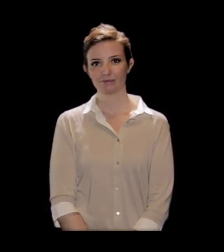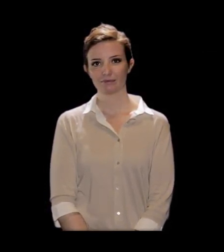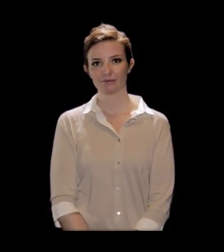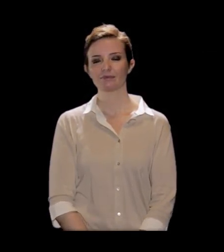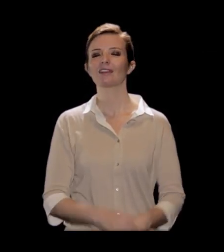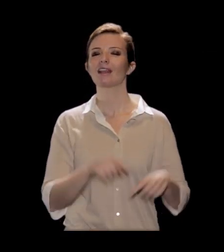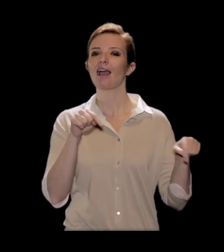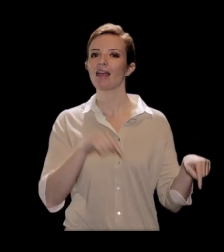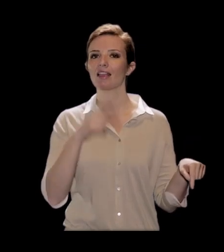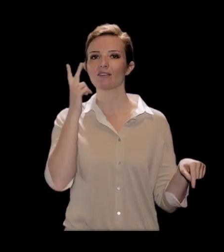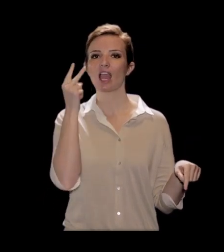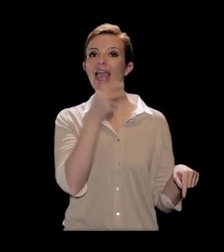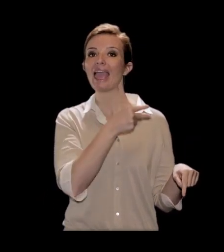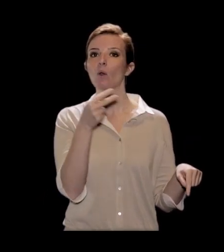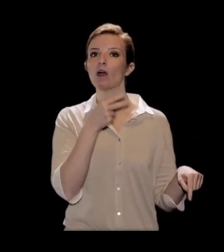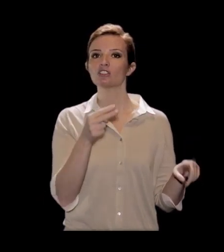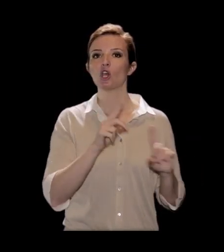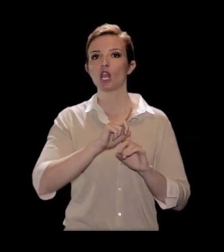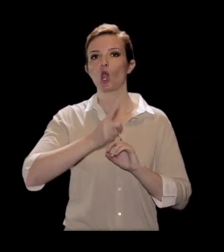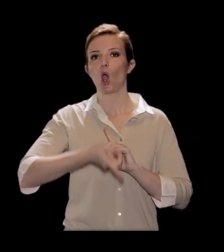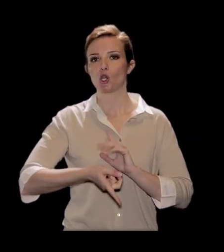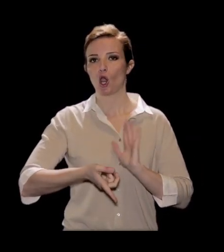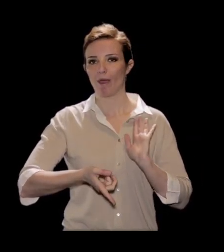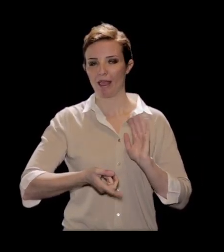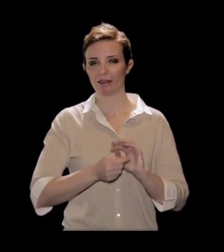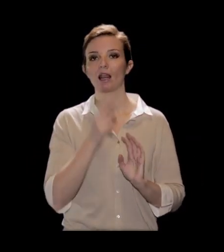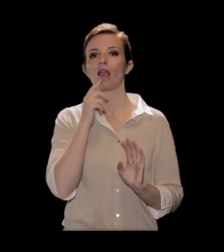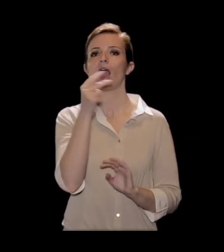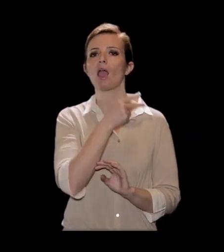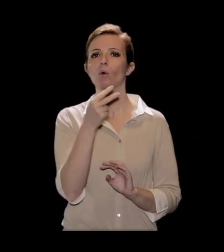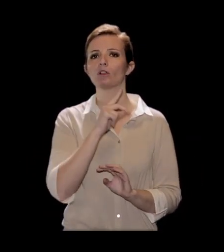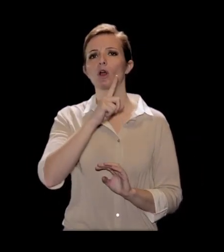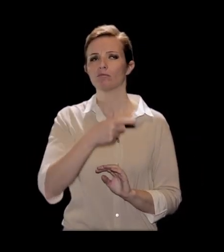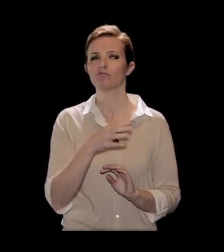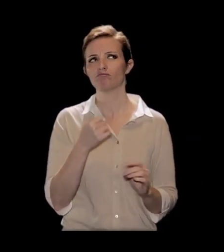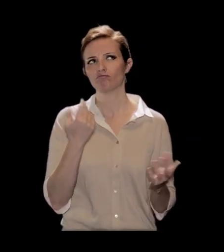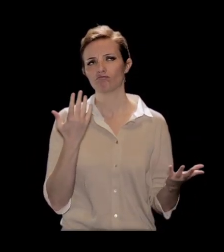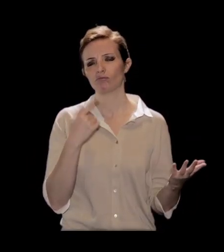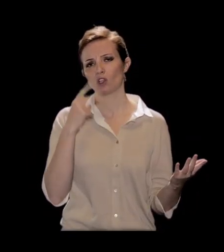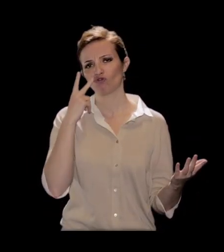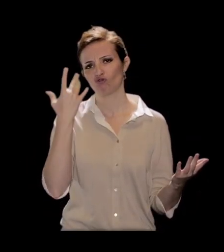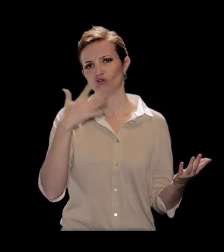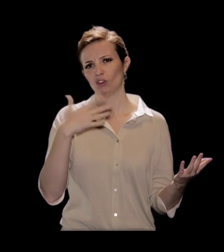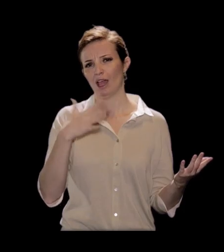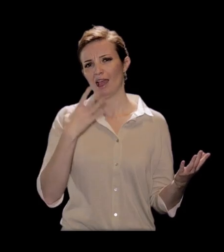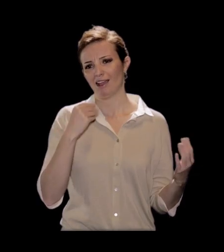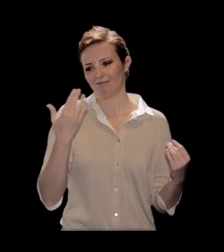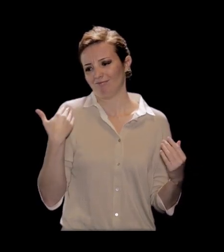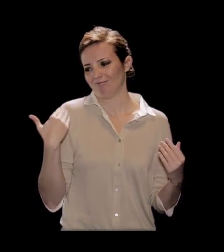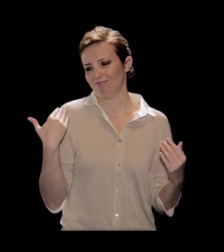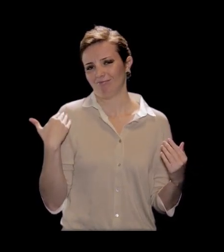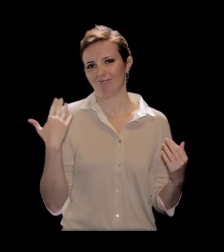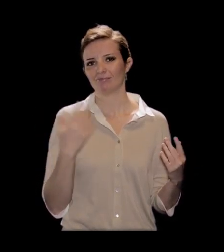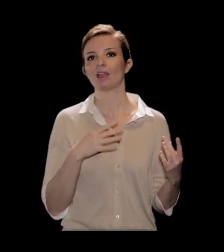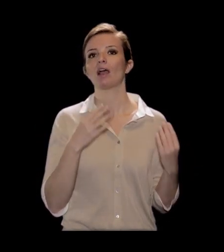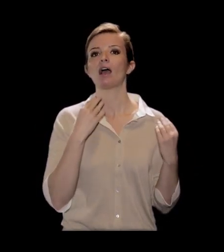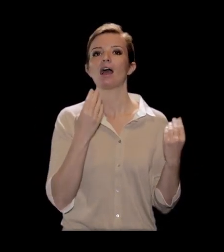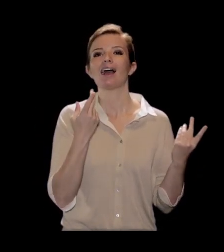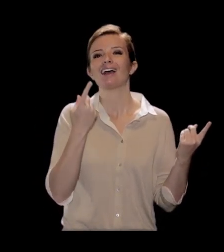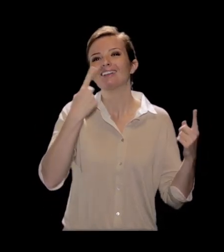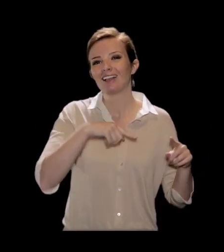Vediamo ora le equazioni coniometriche. Le equazioni coniometriche le abbiamo già viste in precedenza, sono